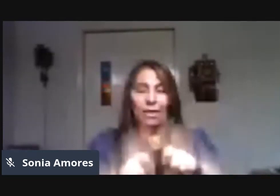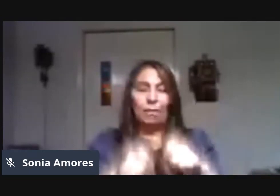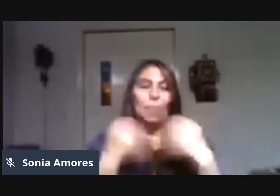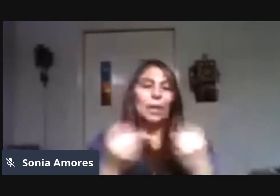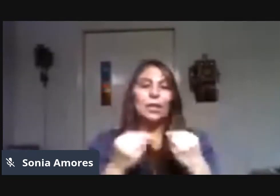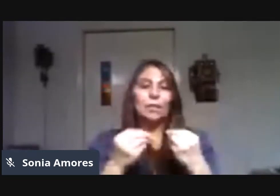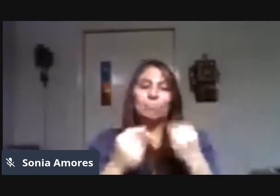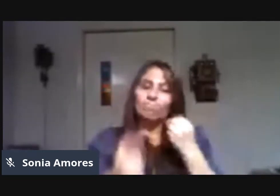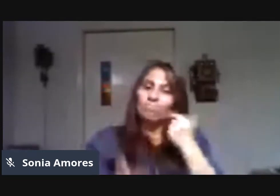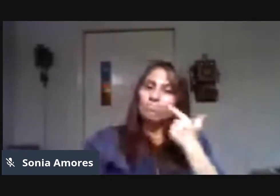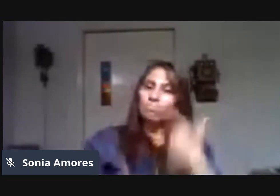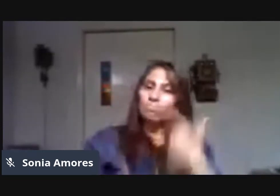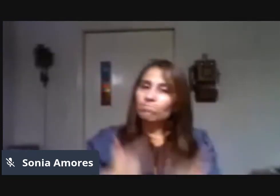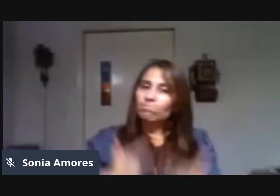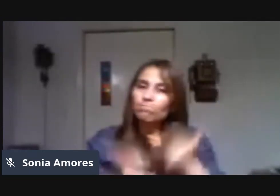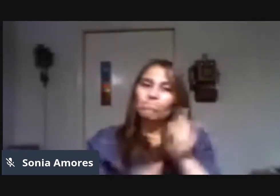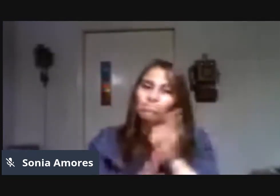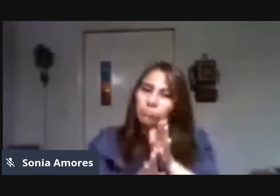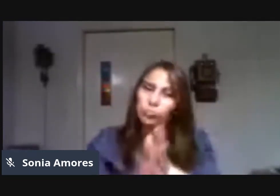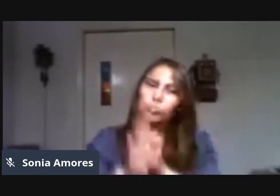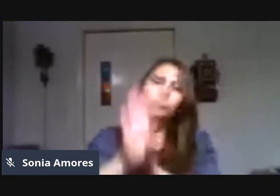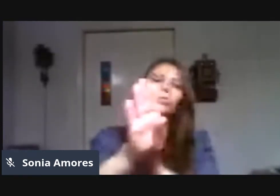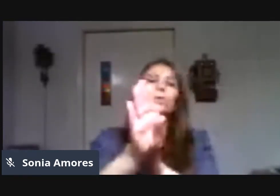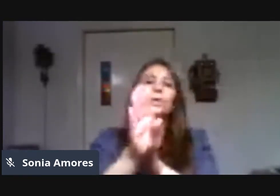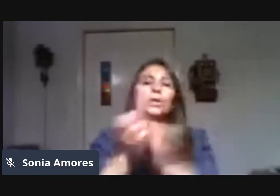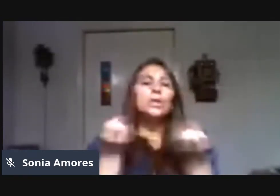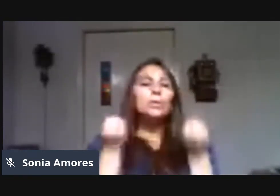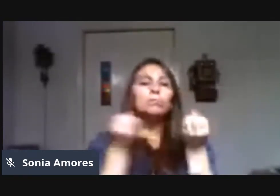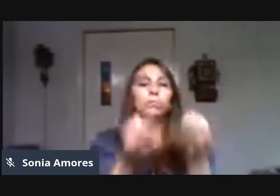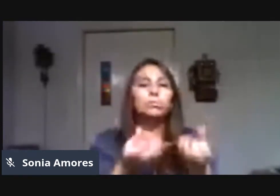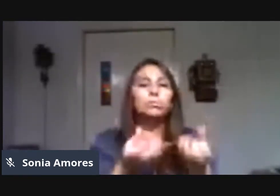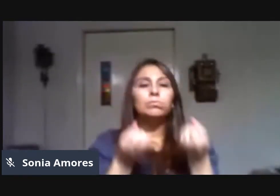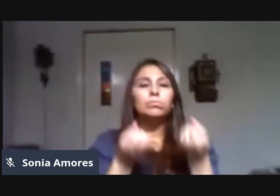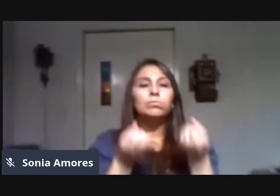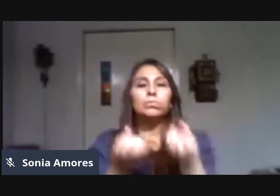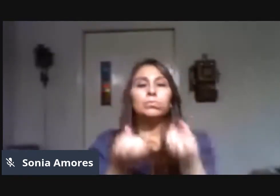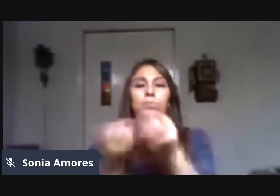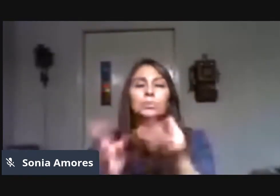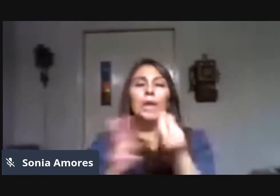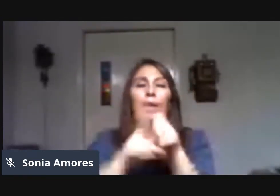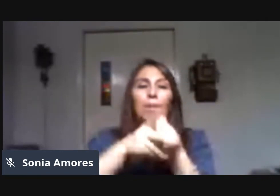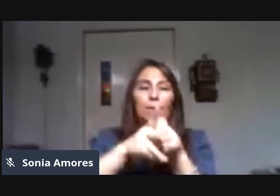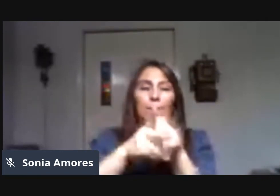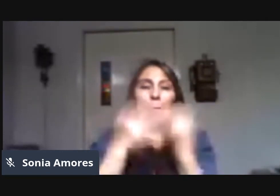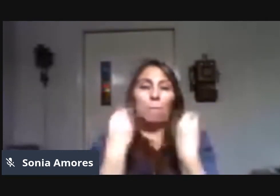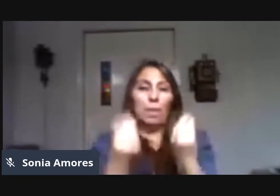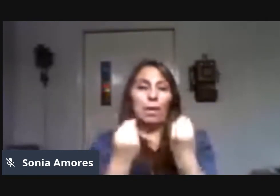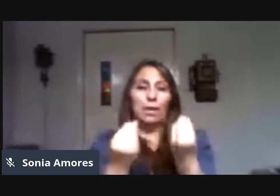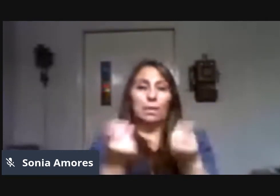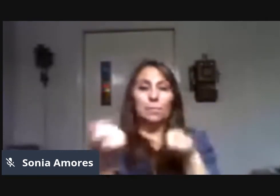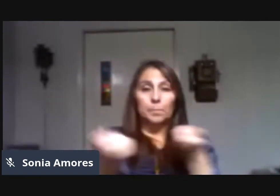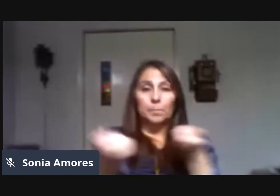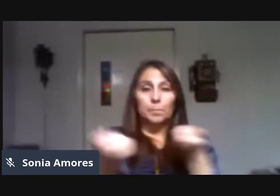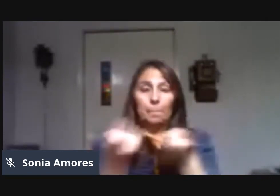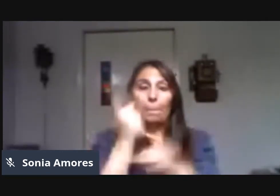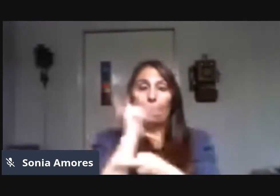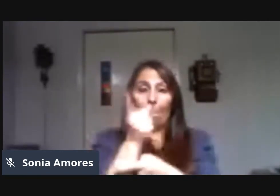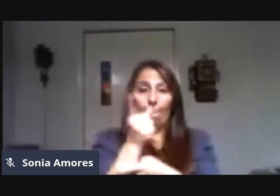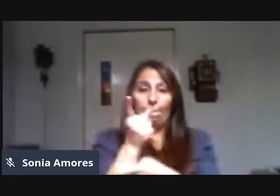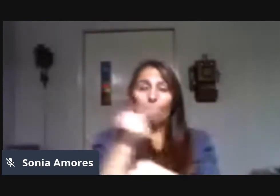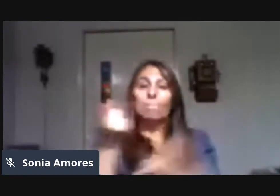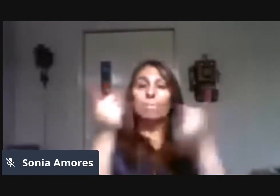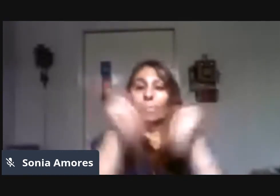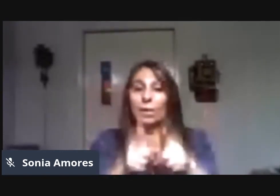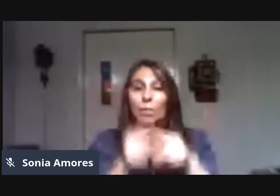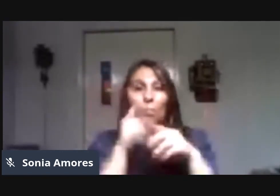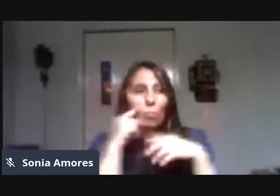luchas y dar mayores herramientas precisamente para no solo tener control político, sino para buscar caminos de